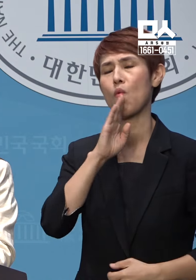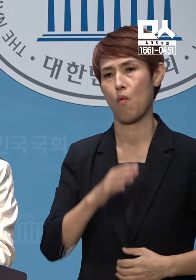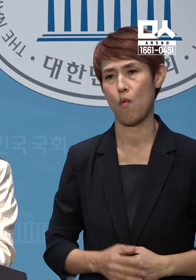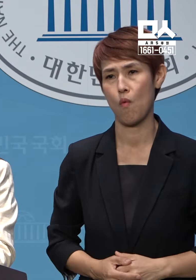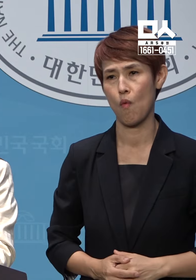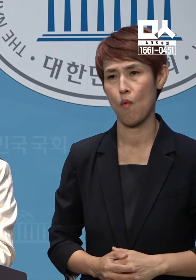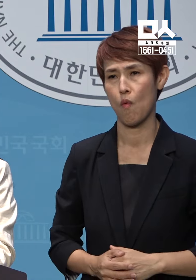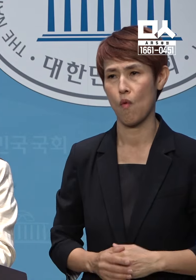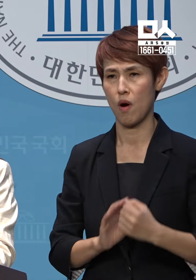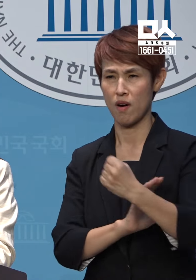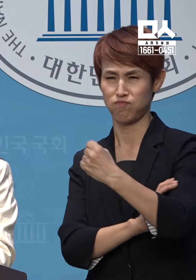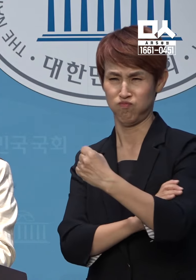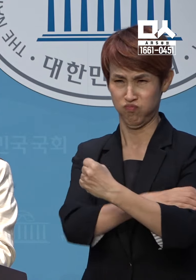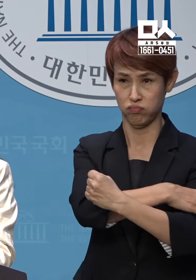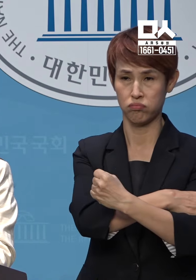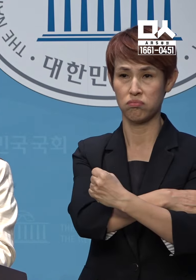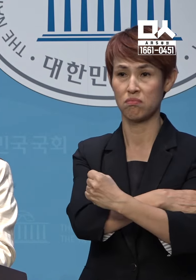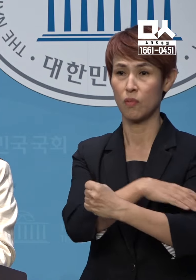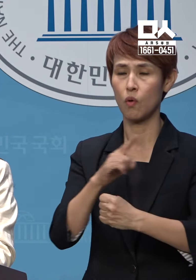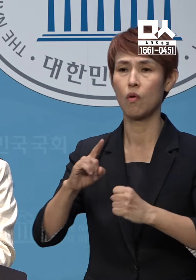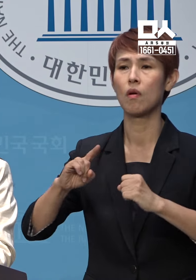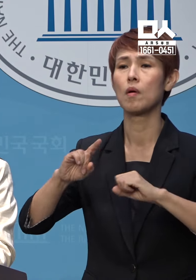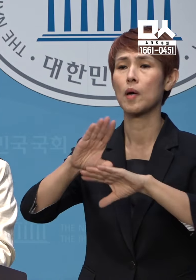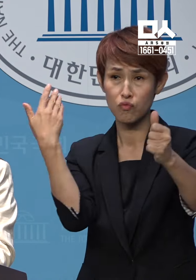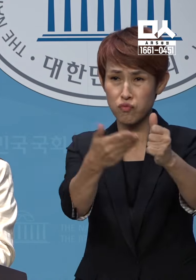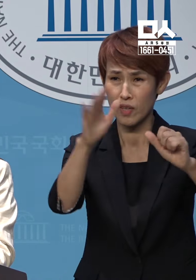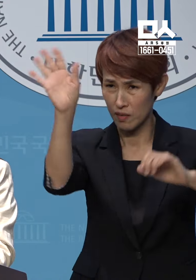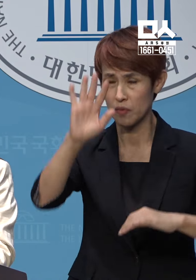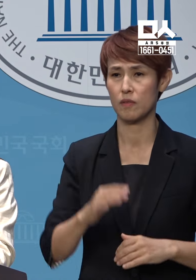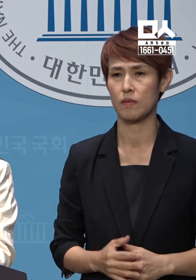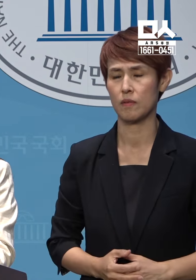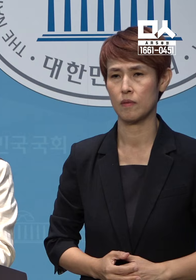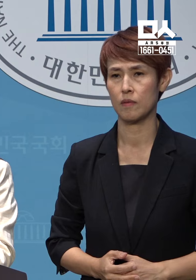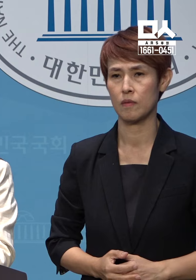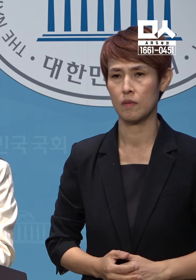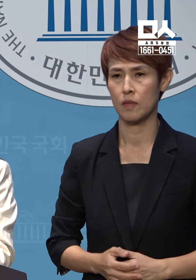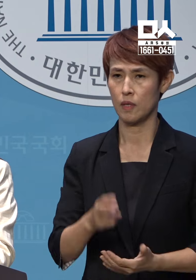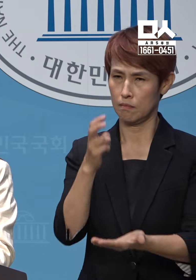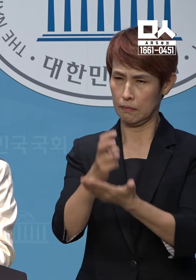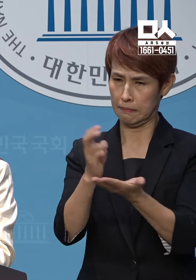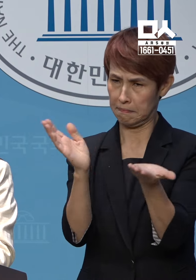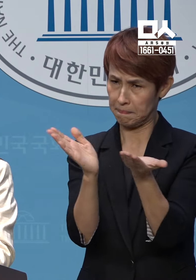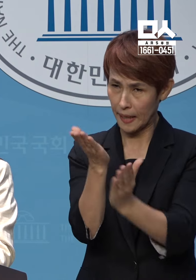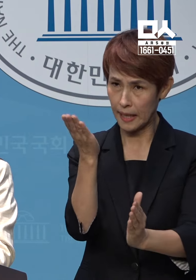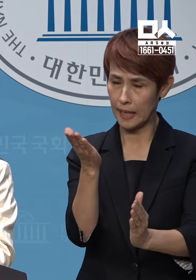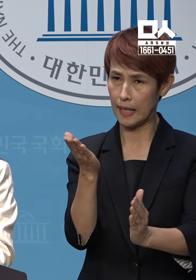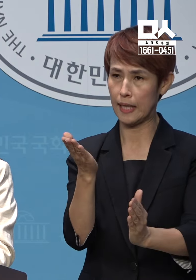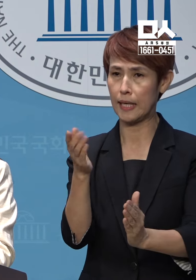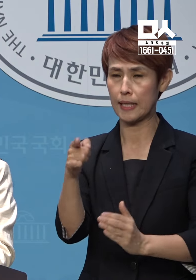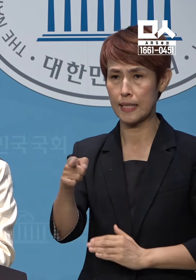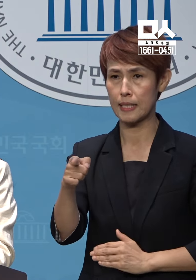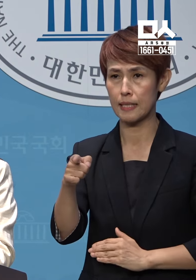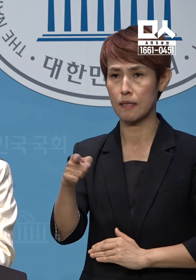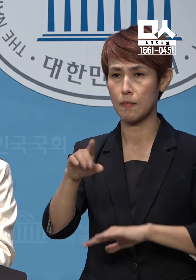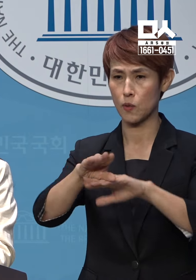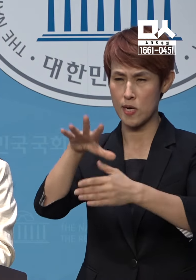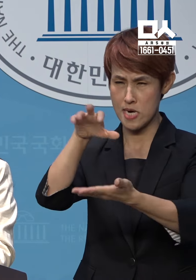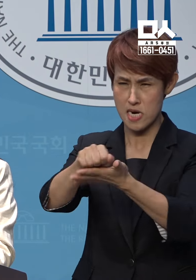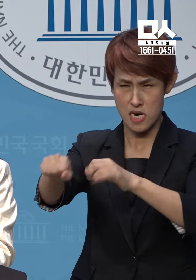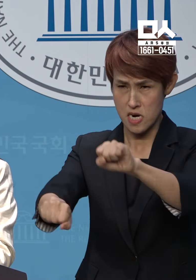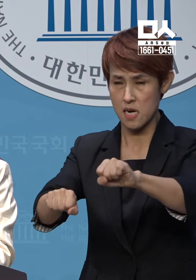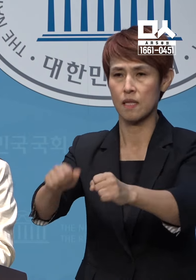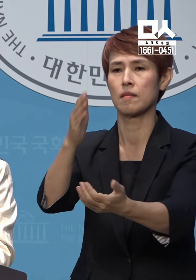권력은 방송 장악하라 준게 아닙니다 위법적이고 당장 멈추고